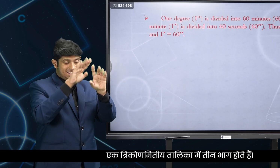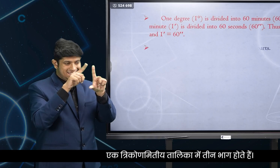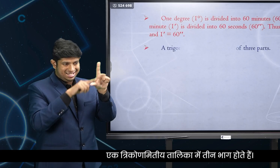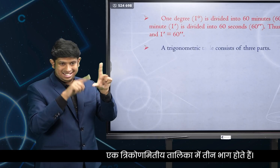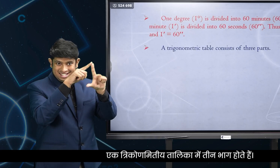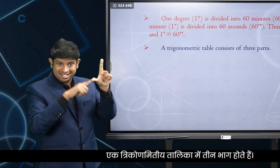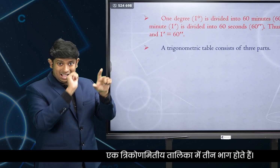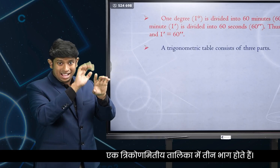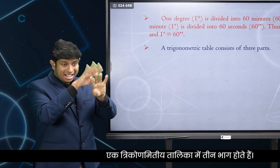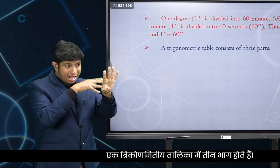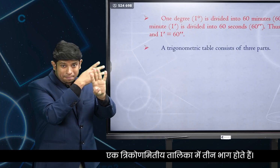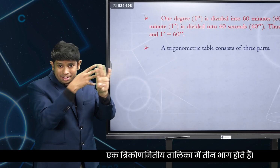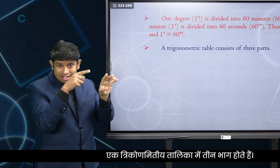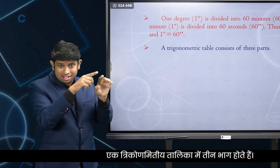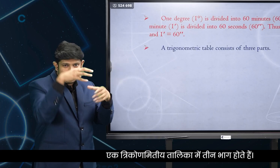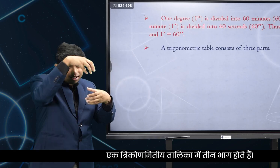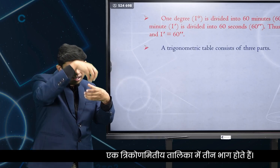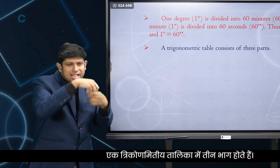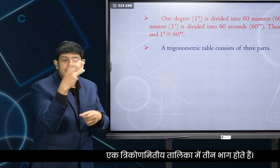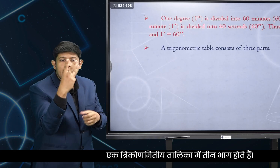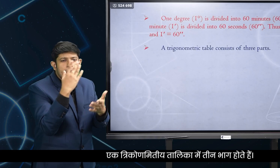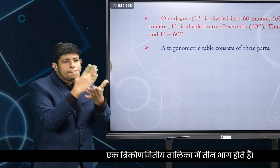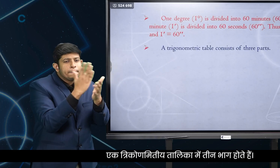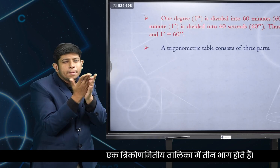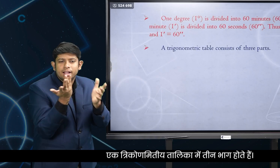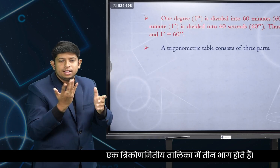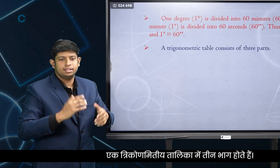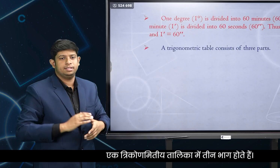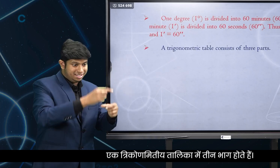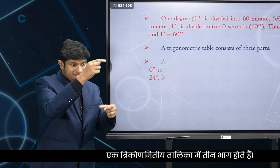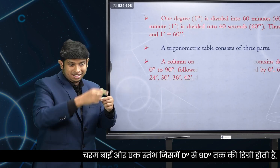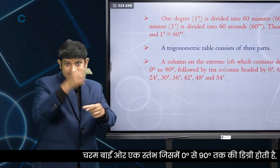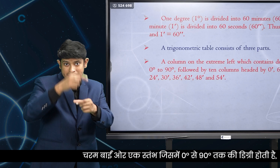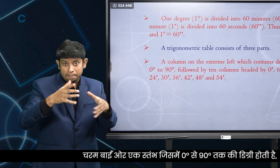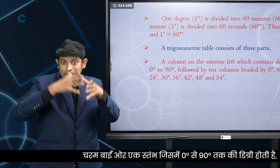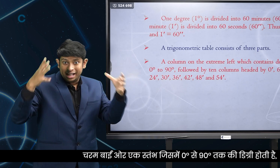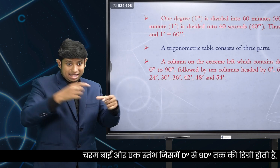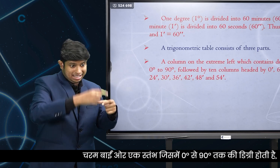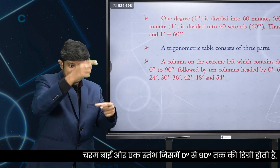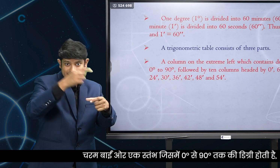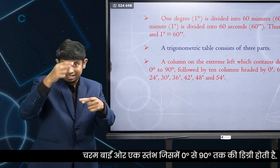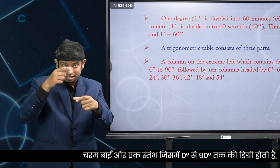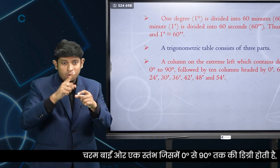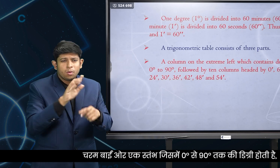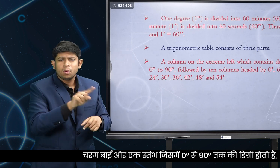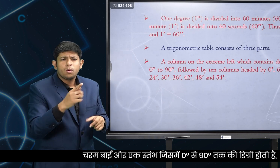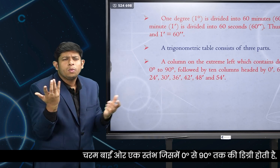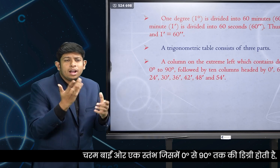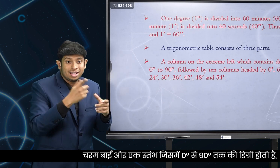एक त्रिकोणमितीय तालिका में 3 भाग होते हैं। चरमवाई और एक